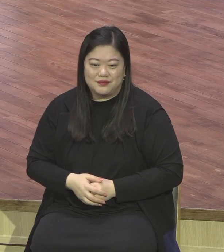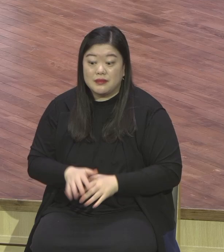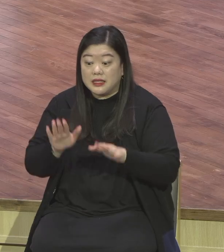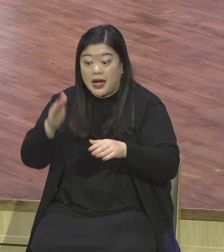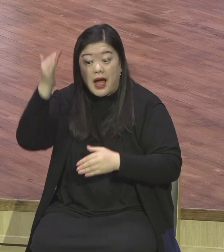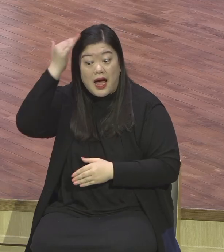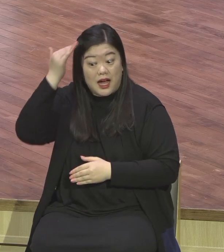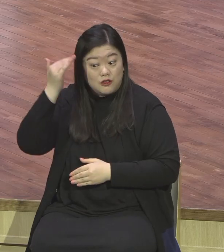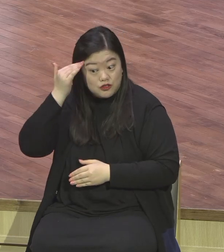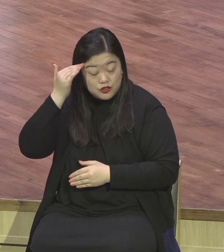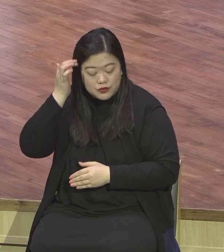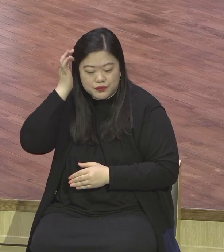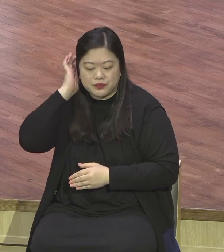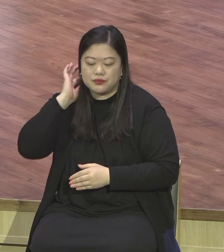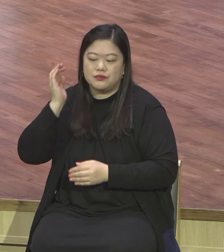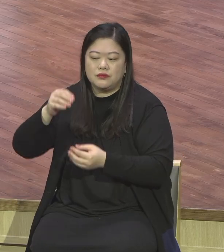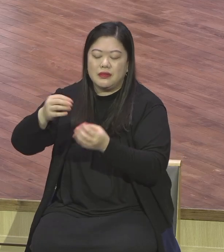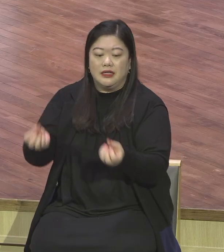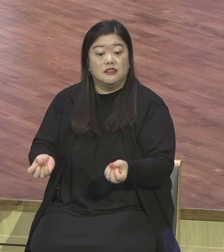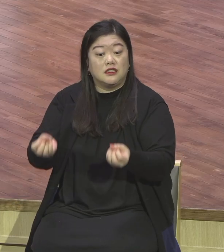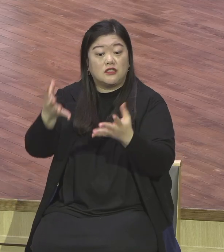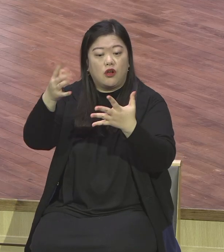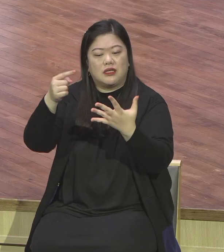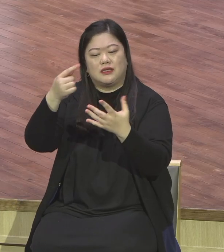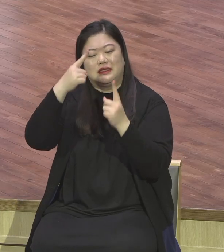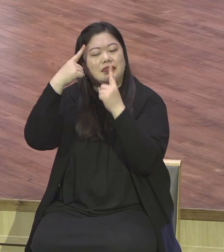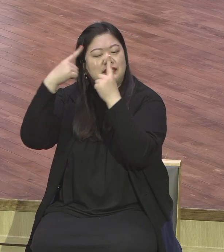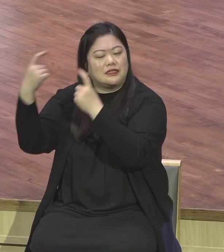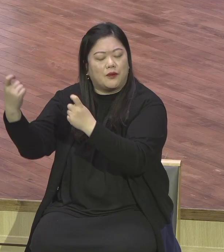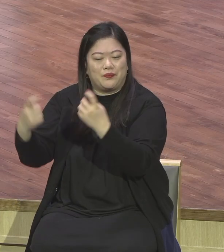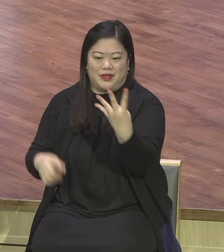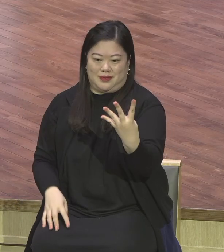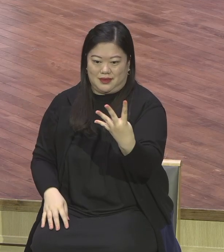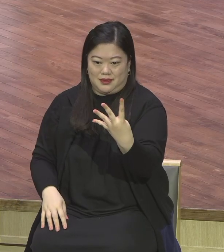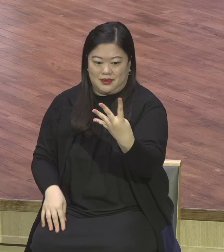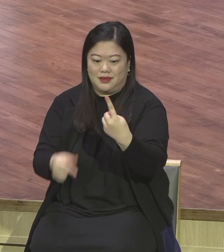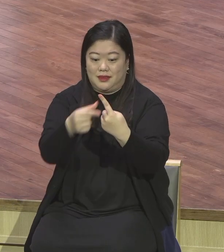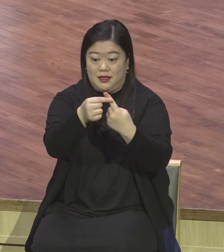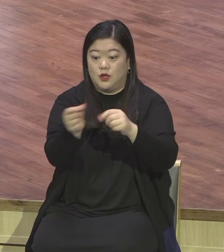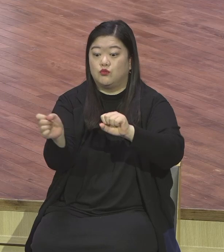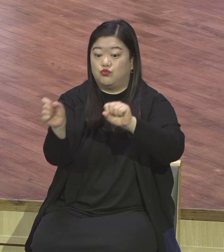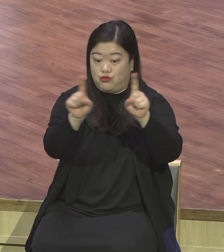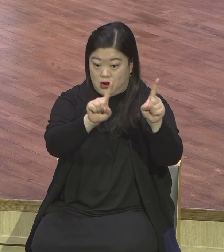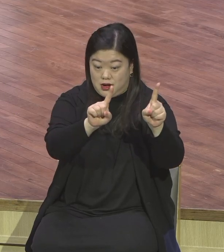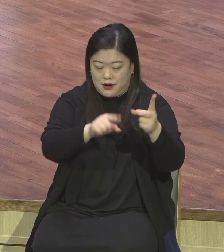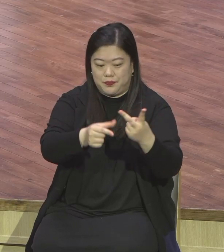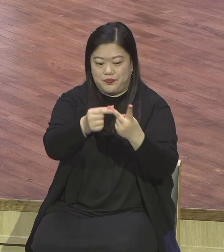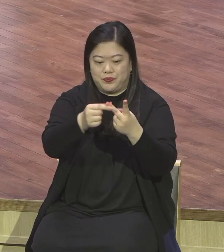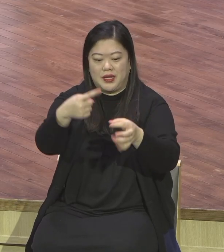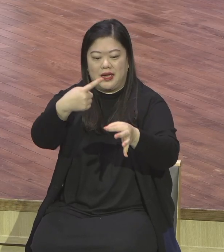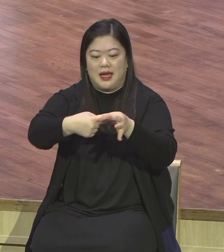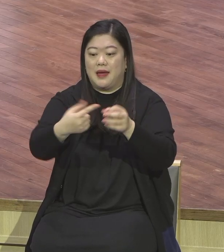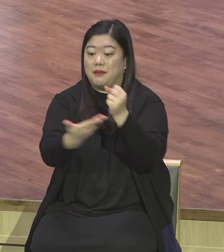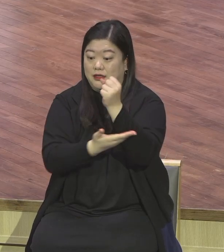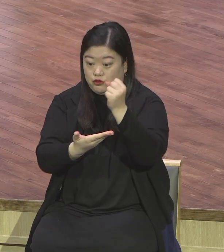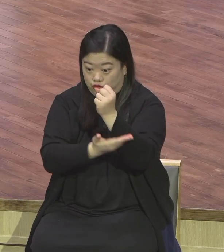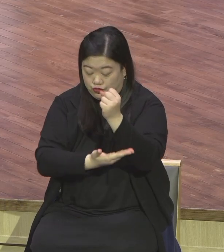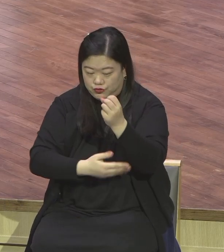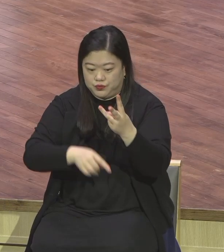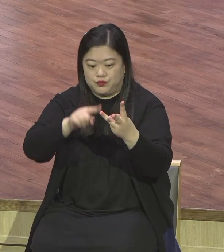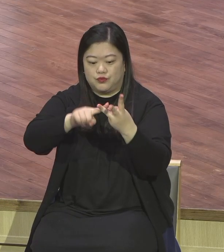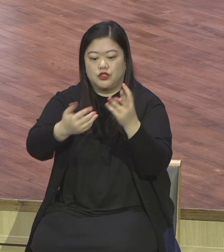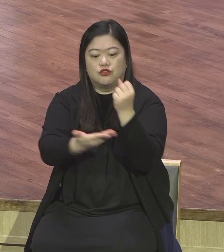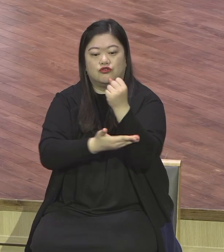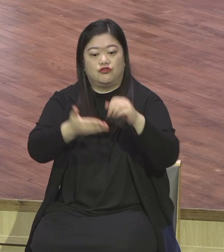네 절기입니다 우리나라는 우리나라는 이 부활절, 또 맥추절, 추수감사절, 성탄절